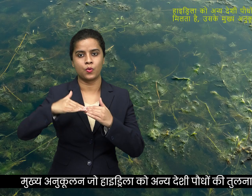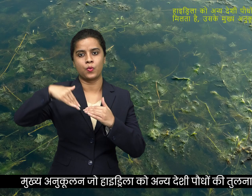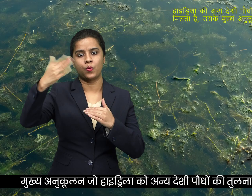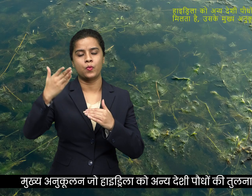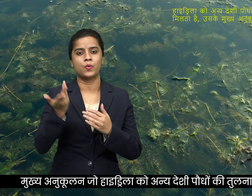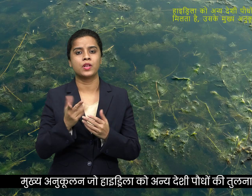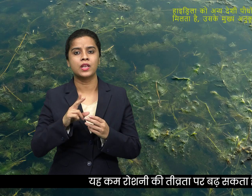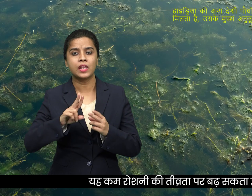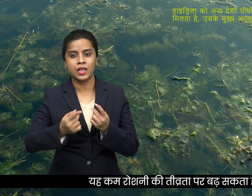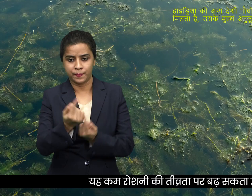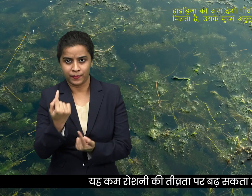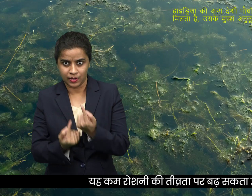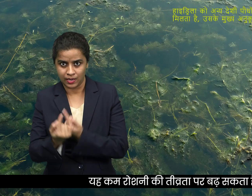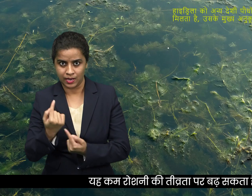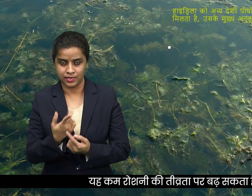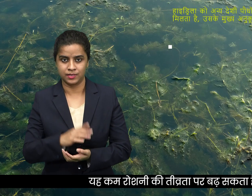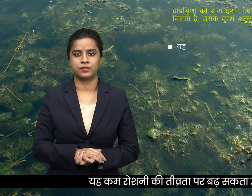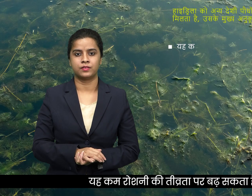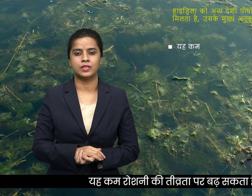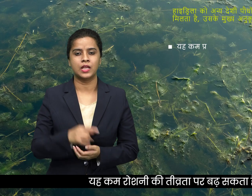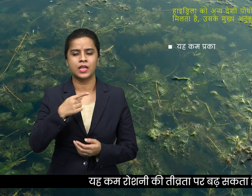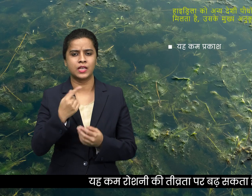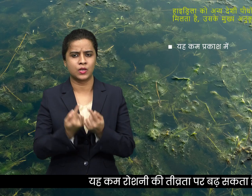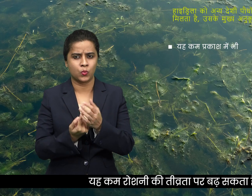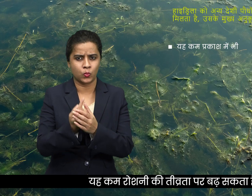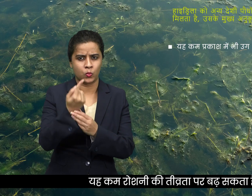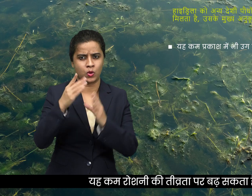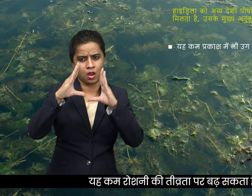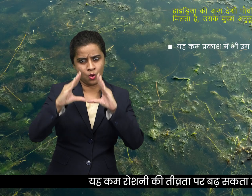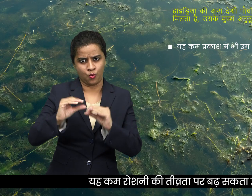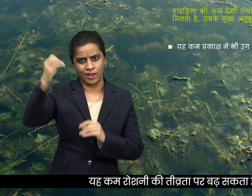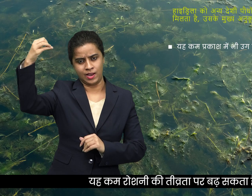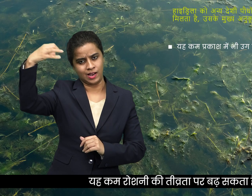हैं। यह कम रोशनी की तीव्रता पर बढ़ सकता है।